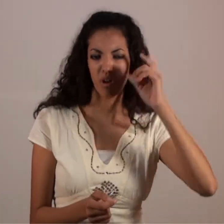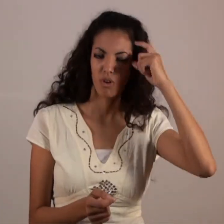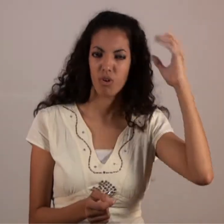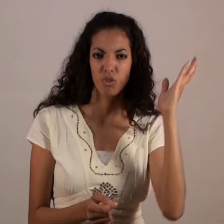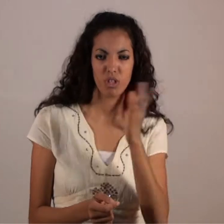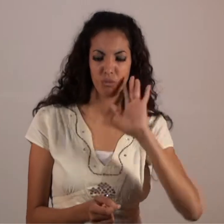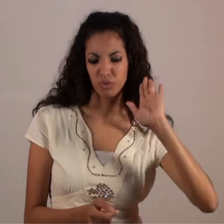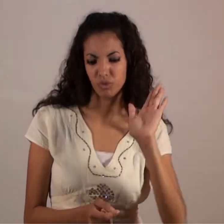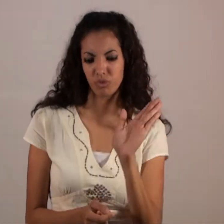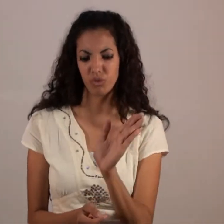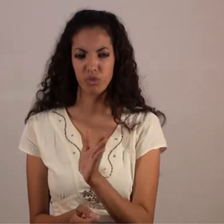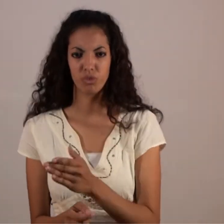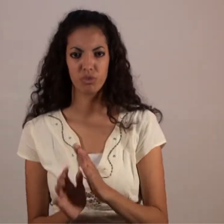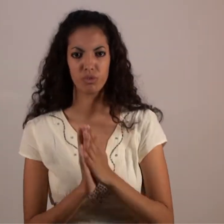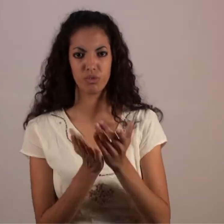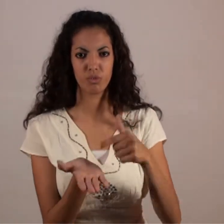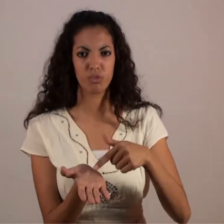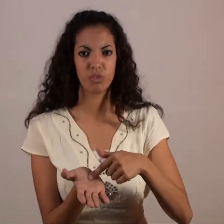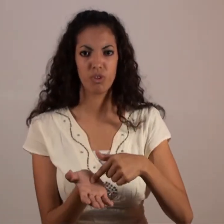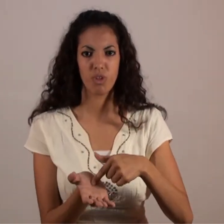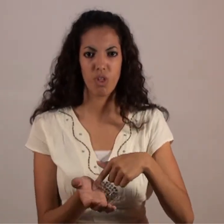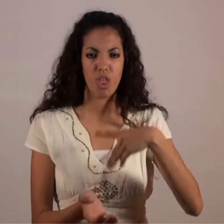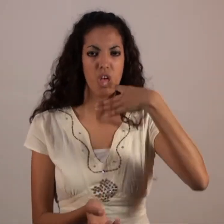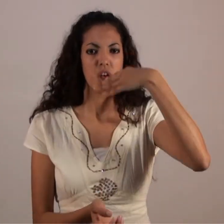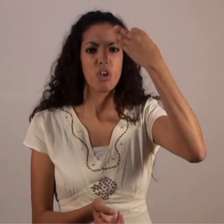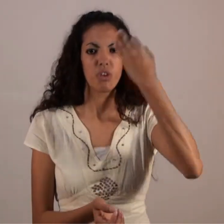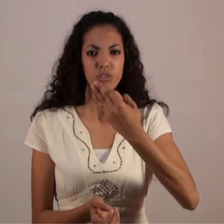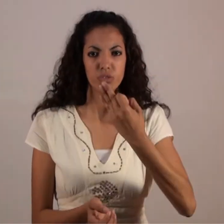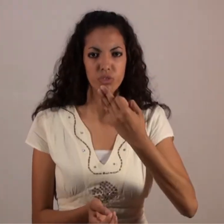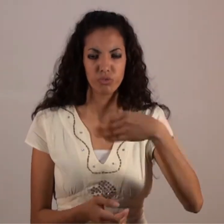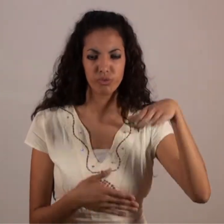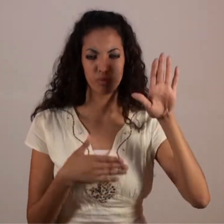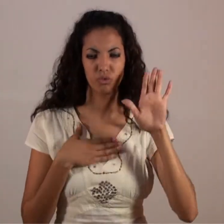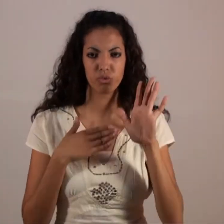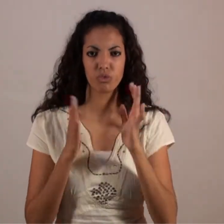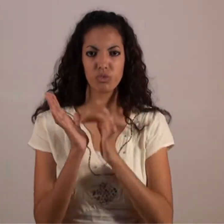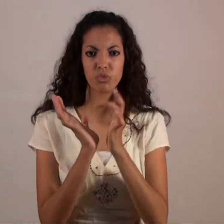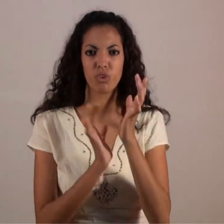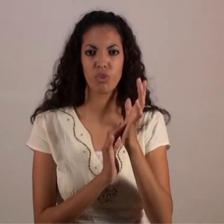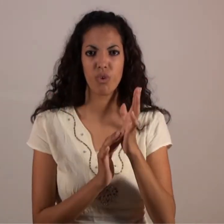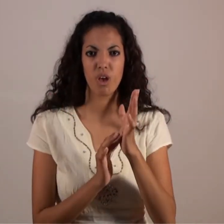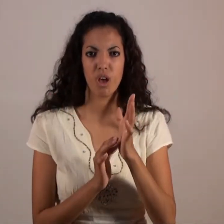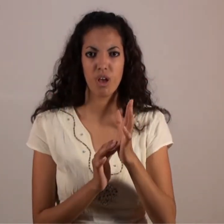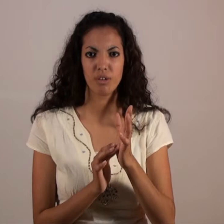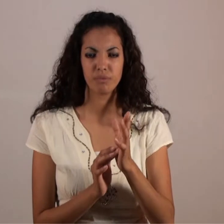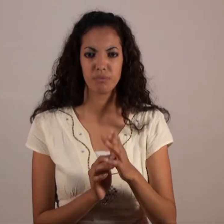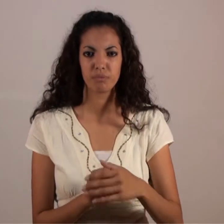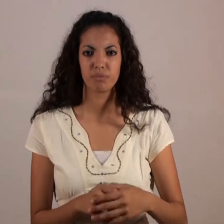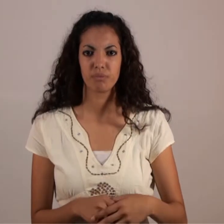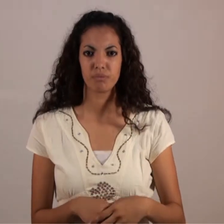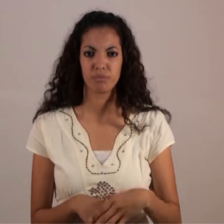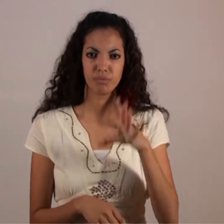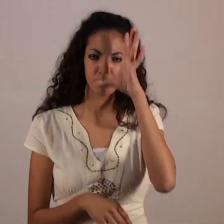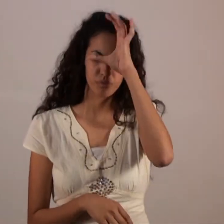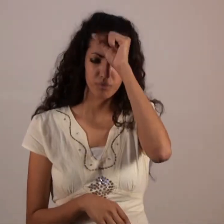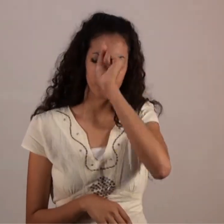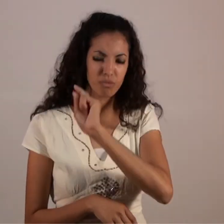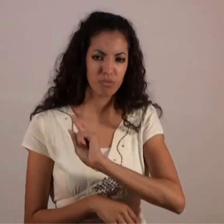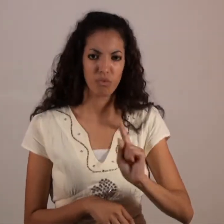Juró Jehová y no se arrepentirá. Tú eres sacerdote para siempre, según el orden de Melquisedec.